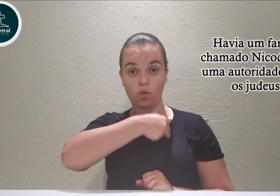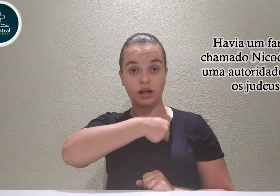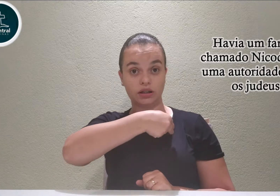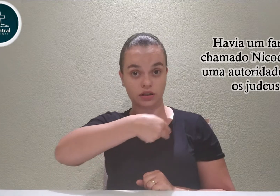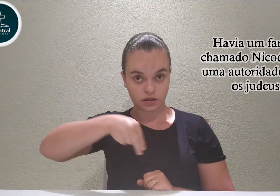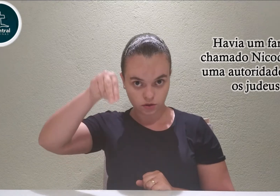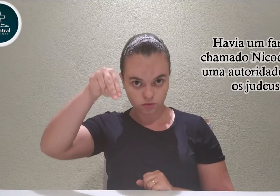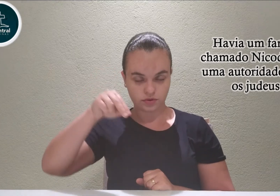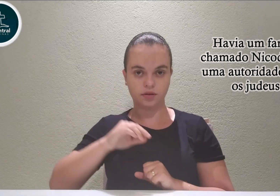chamado Nicodemos,